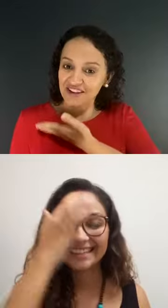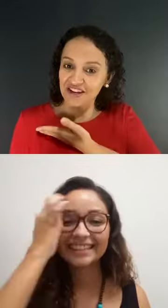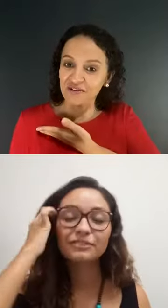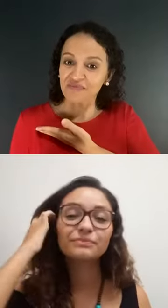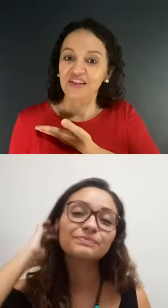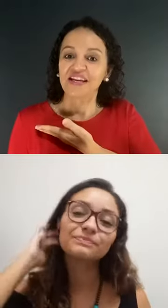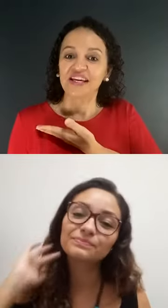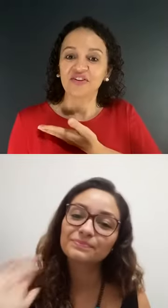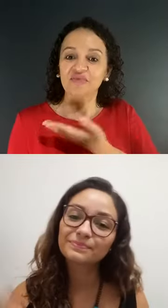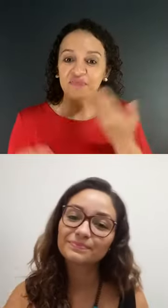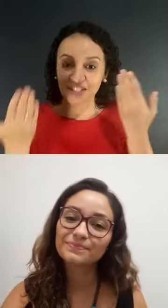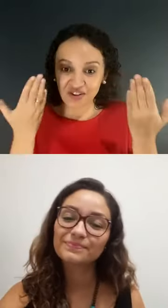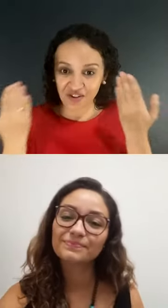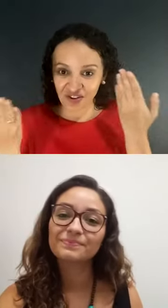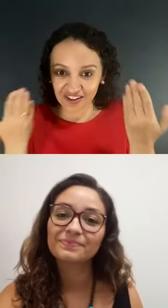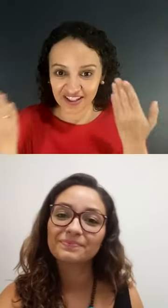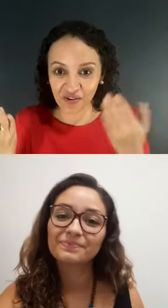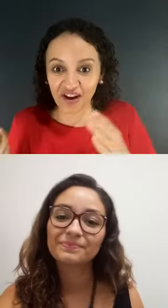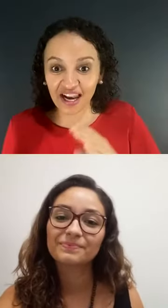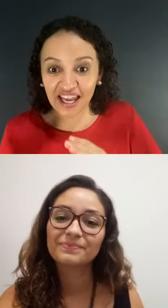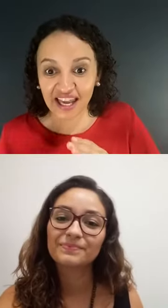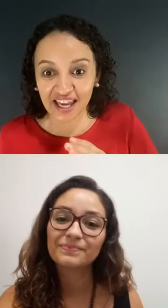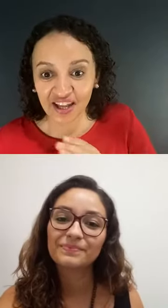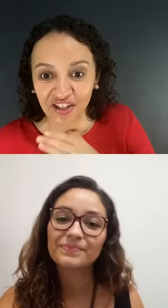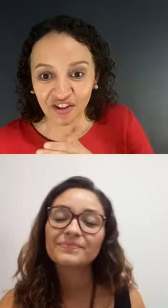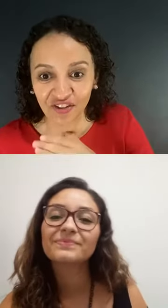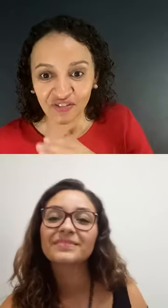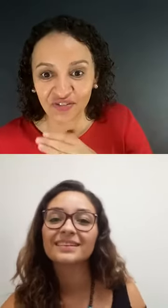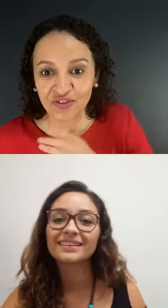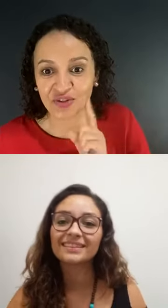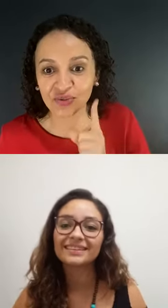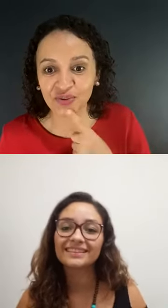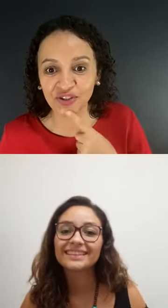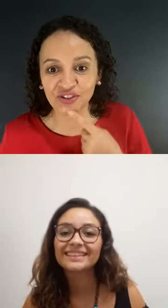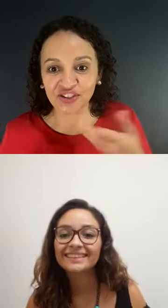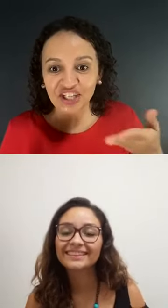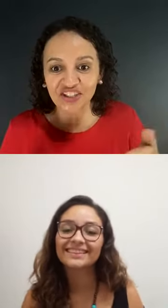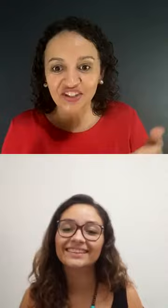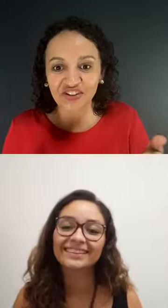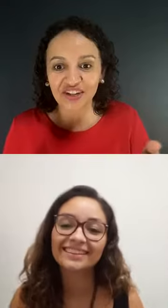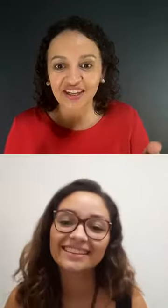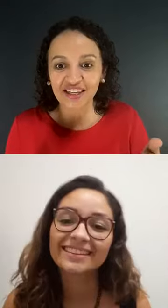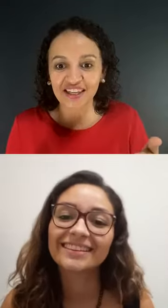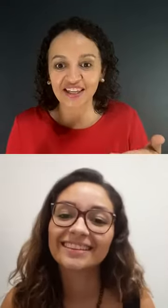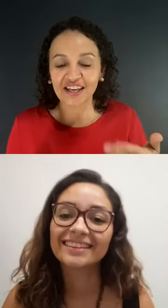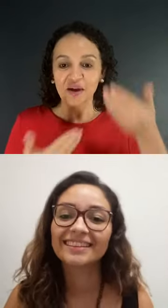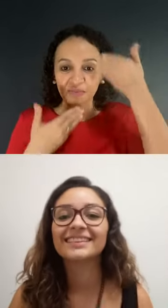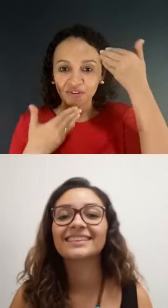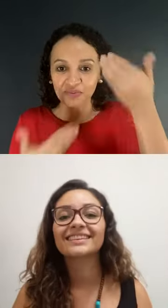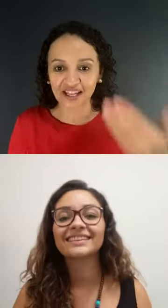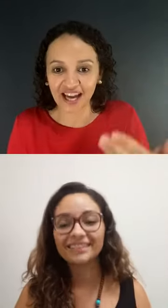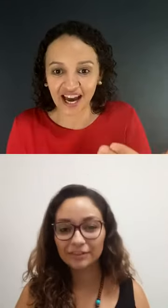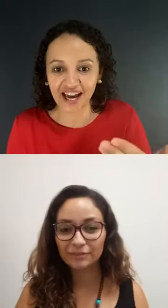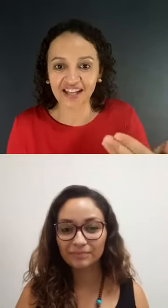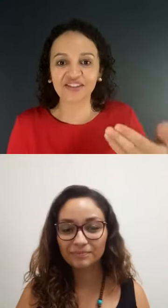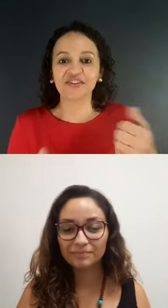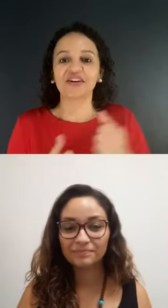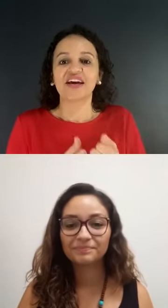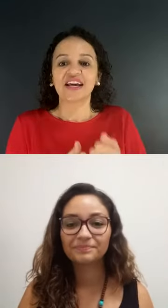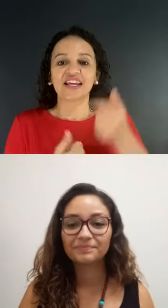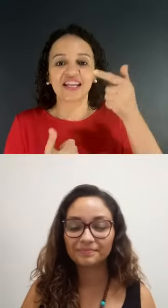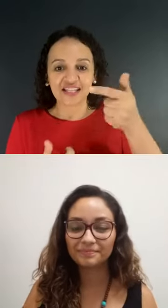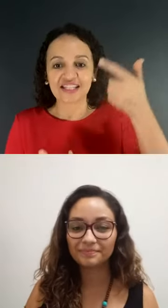minha amiga, que é psicóloga, né? O Cleiton, surdo, já chegou aqui. Muito